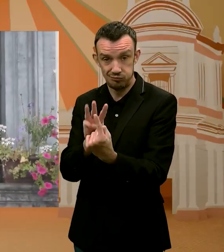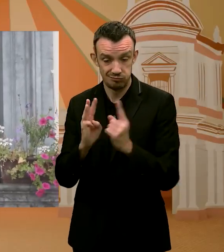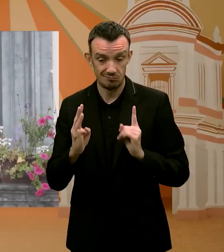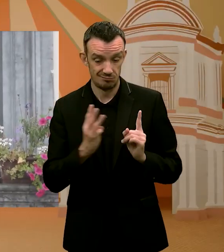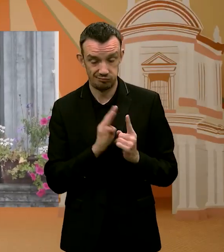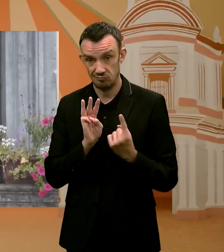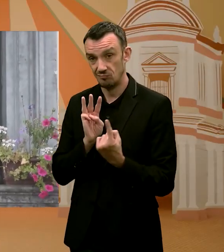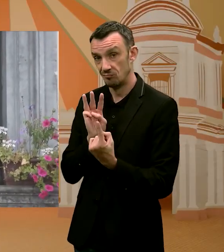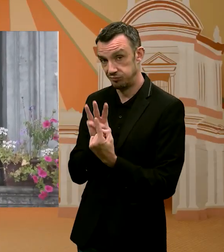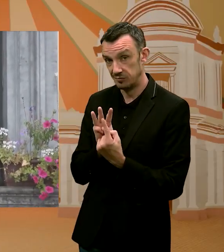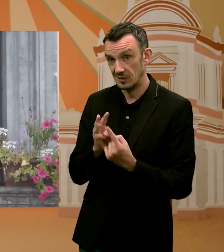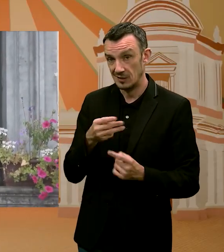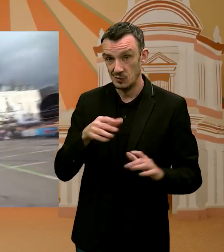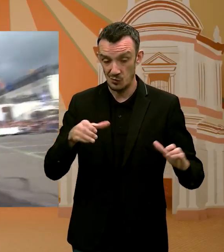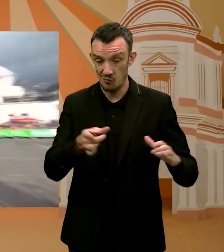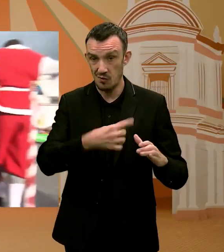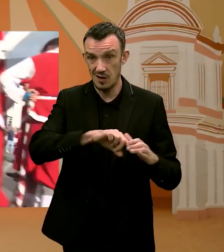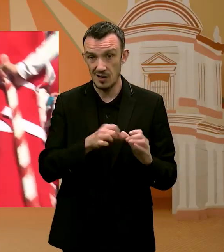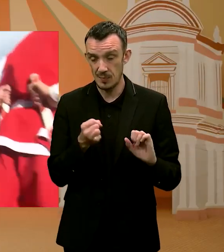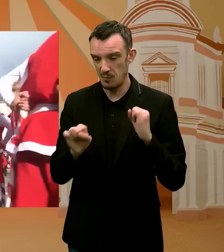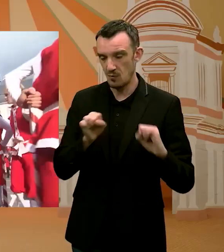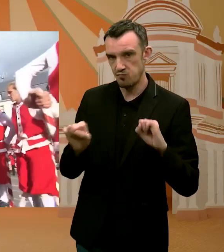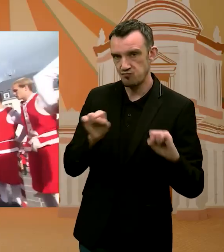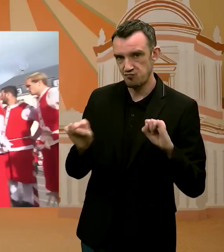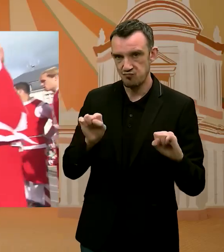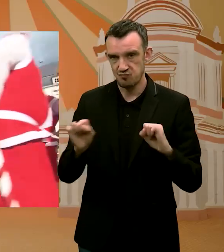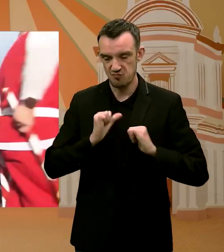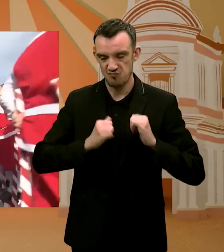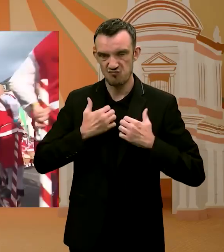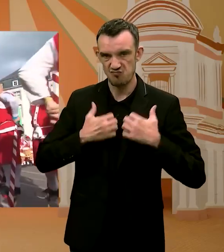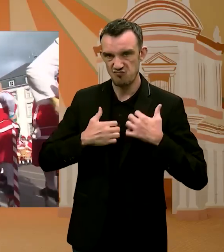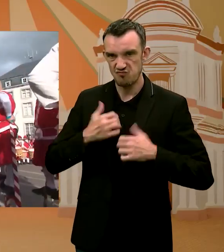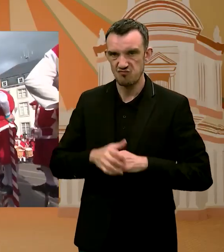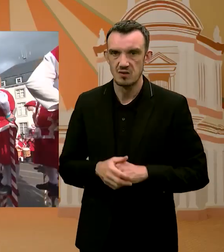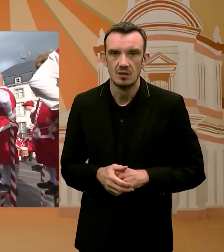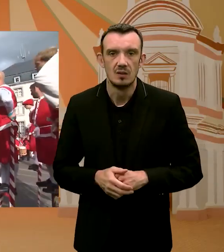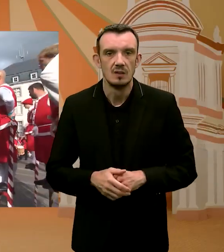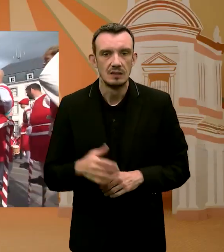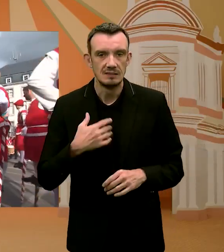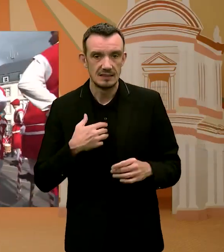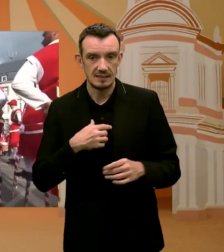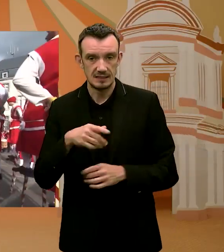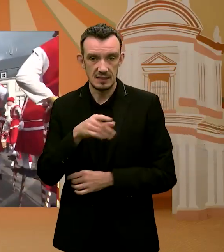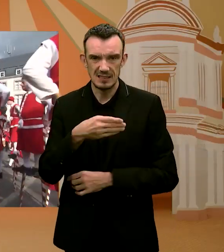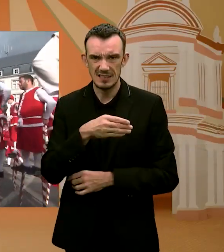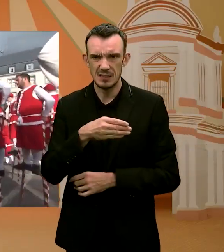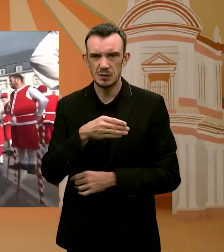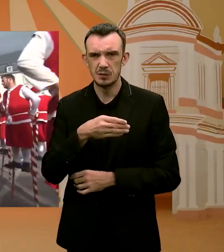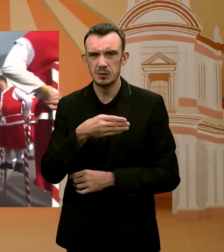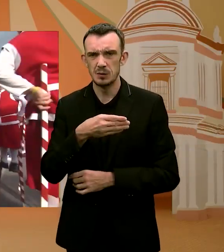mode survie pour le moment. Les chutes d'Emilien Matlia, si je ne dis pas de bêtises. Tout à fait. Oui. Bref, On l'a dit qu'il y avait malheureusement, des chasses dans le coin, il